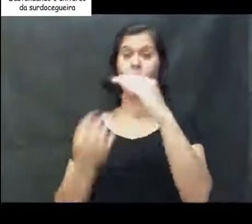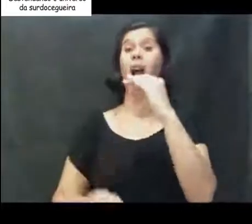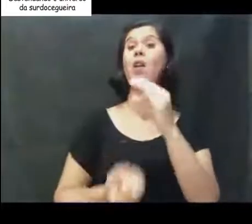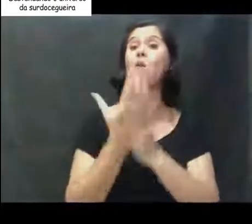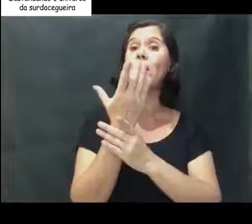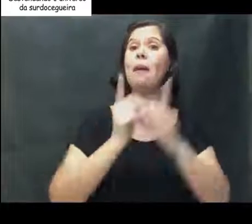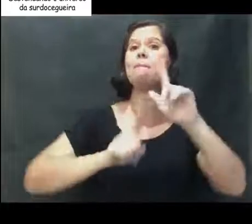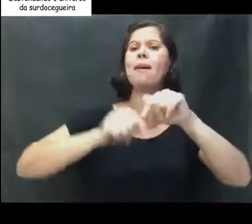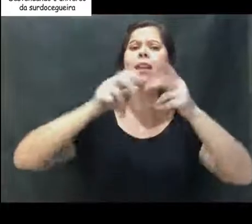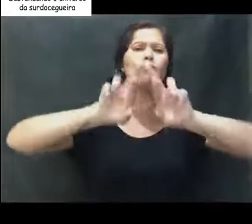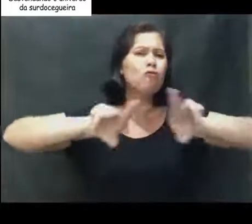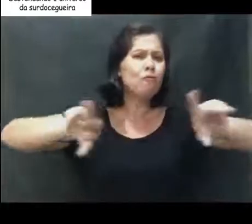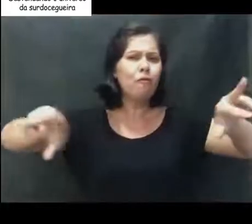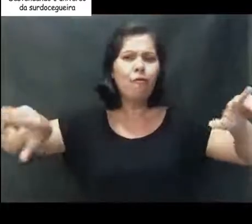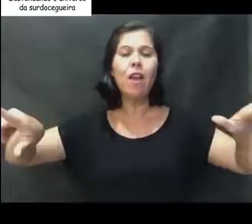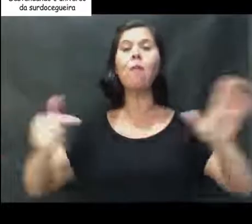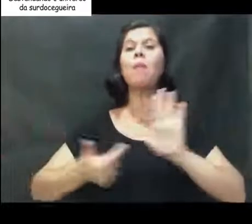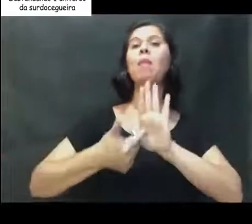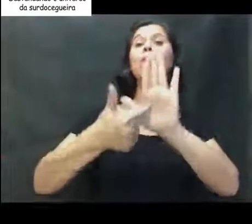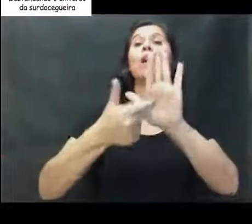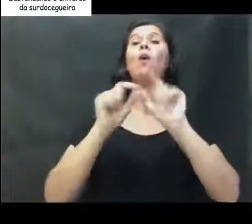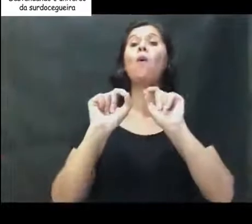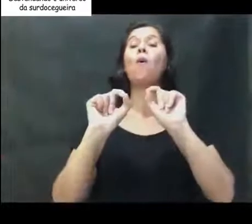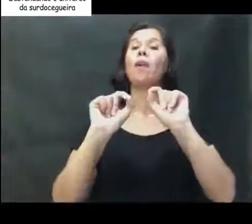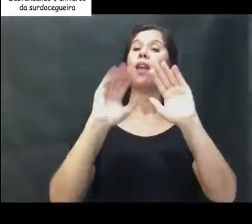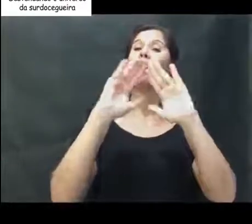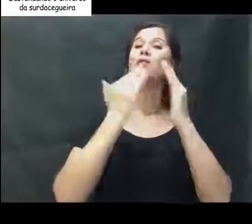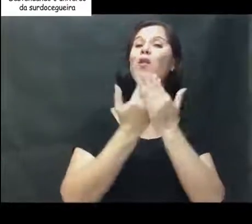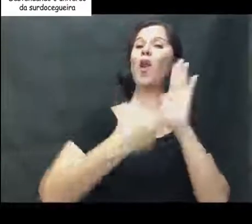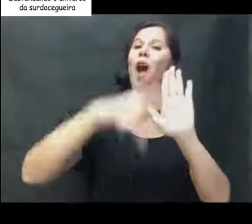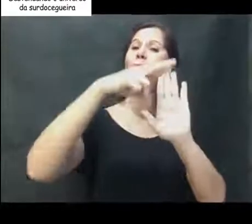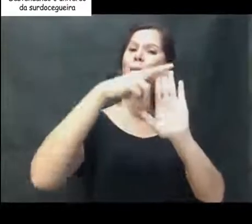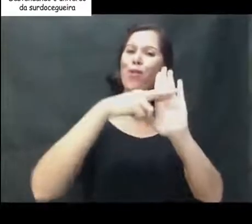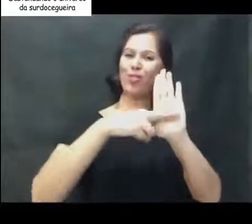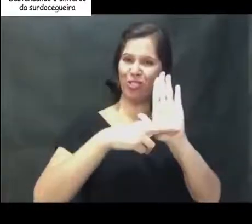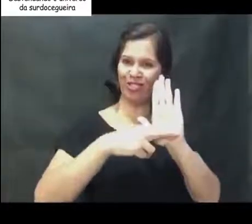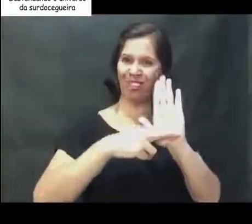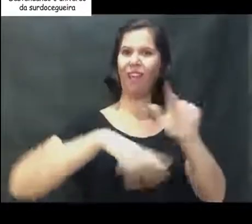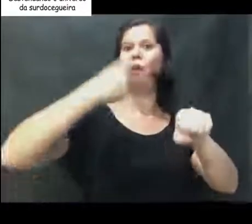vários materiais para representar a rotina escolar dessas crianças de forma concreta.